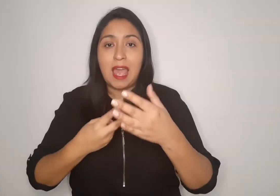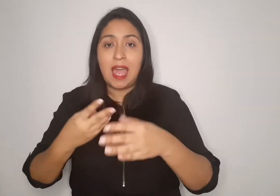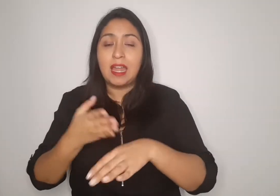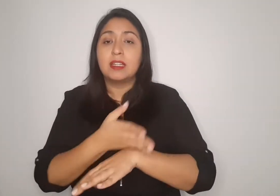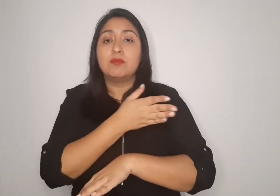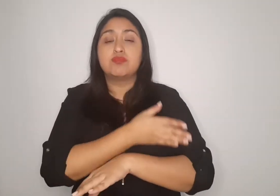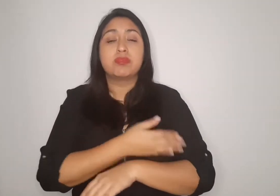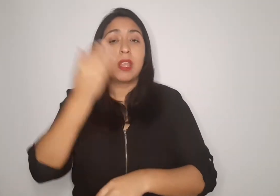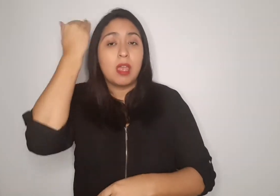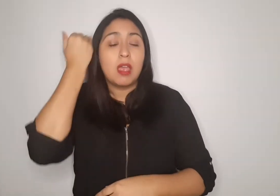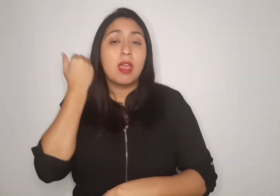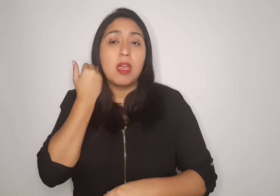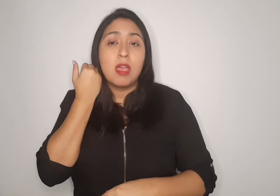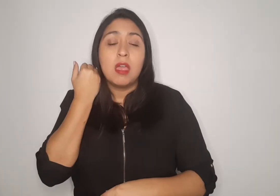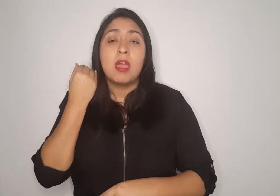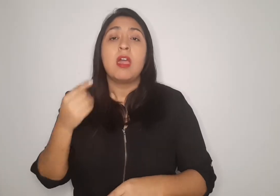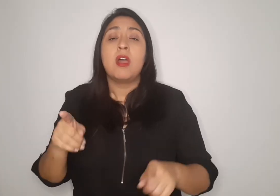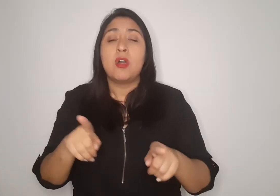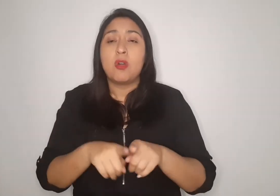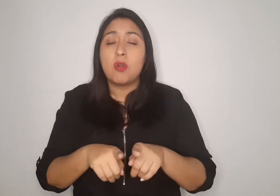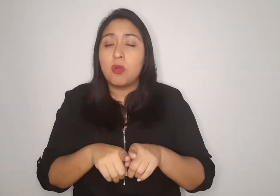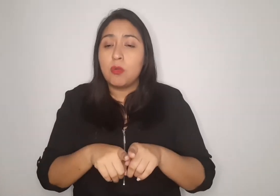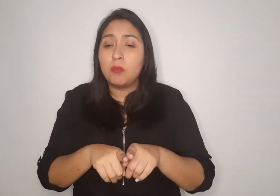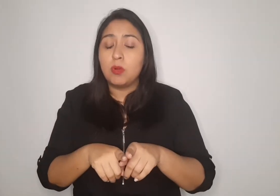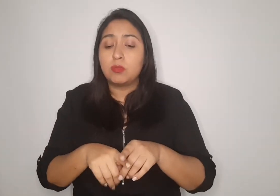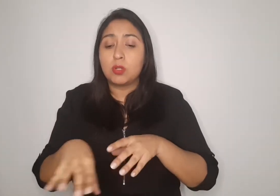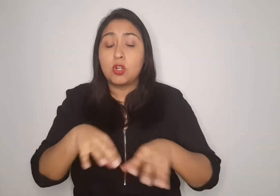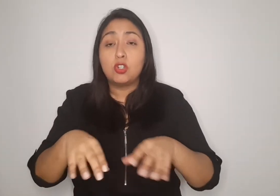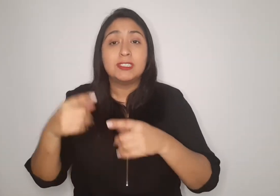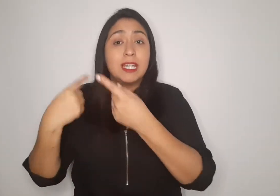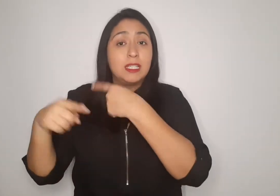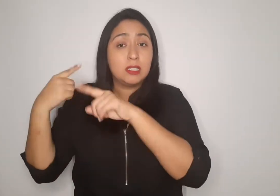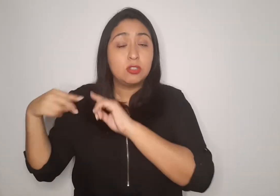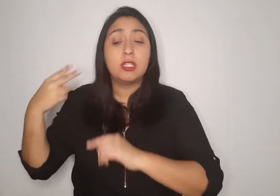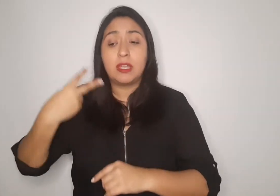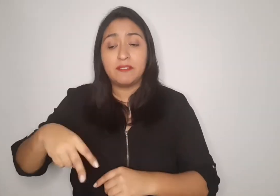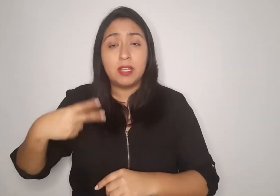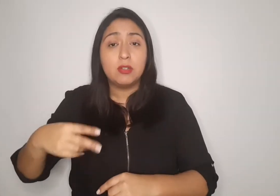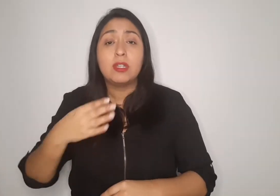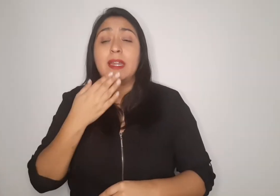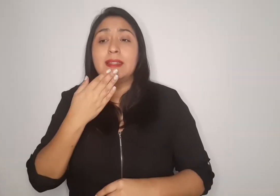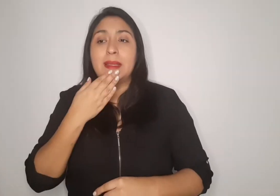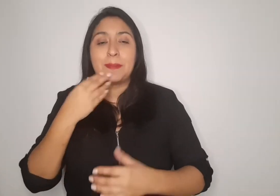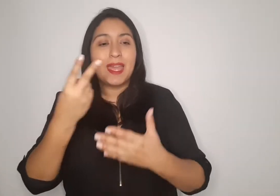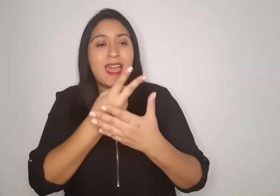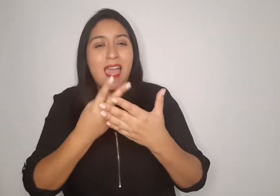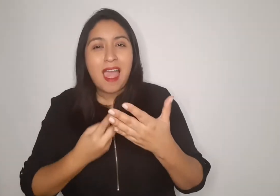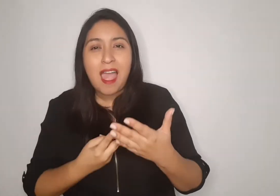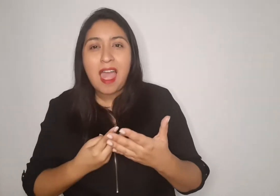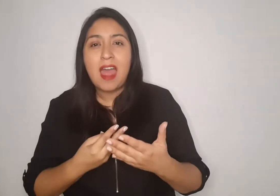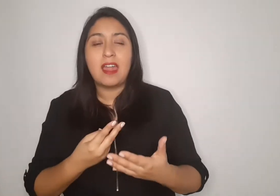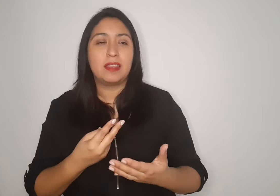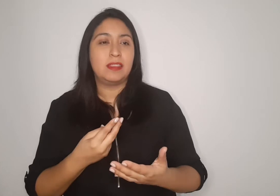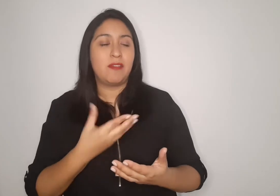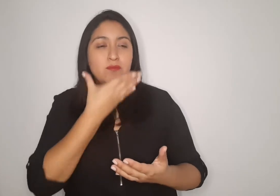digamos, objetos históricos, sino también valorarlas en su expresión plástica, en su expresión artística.